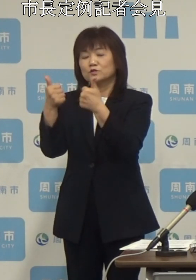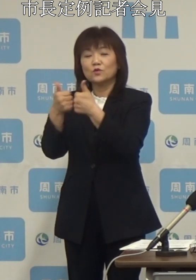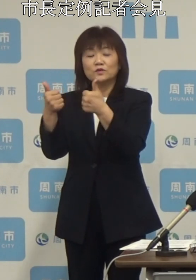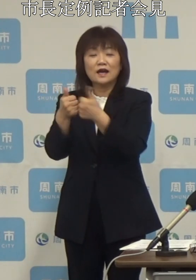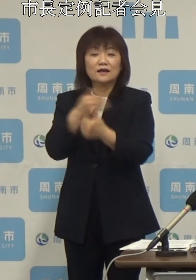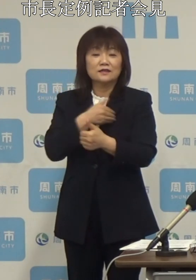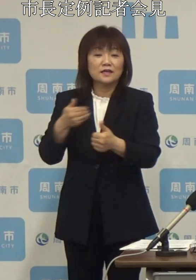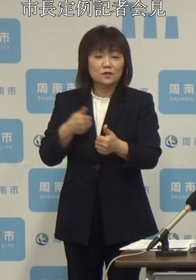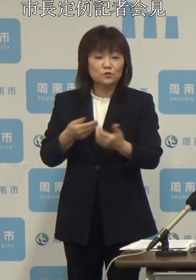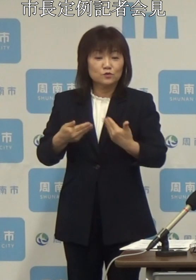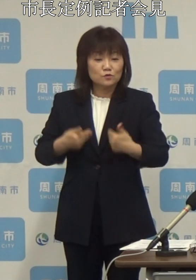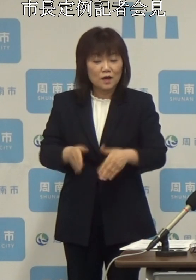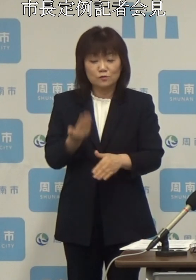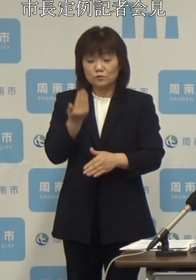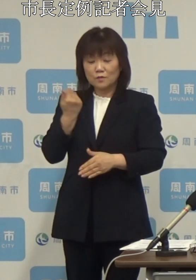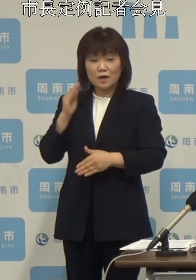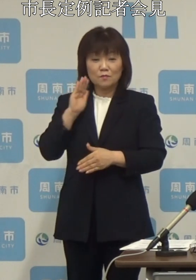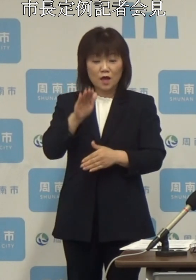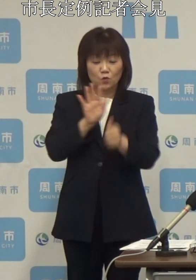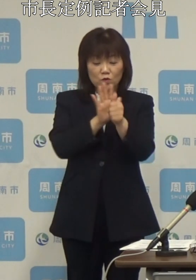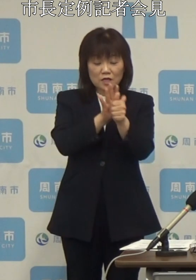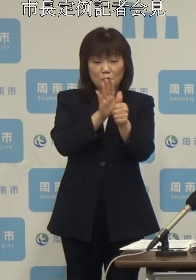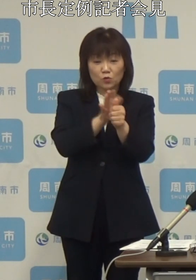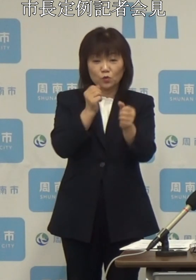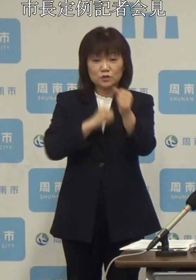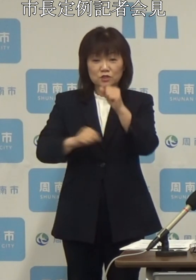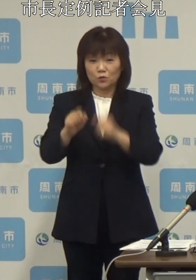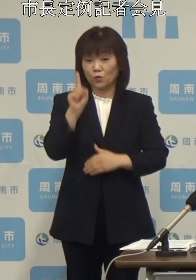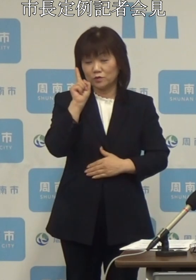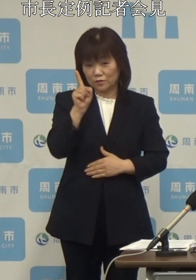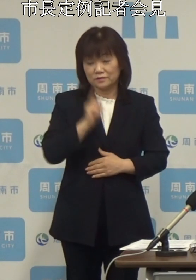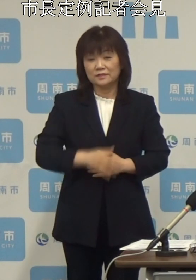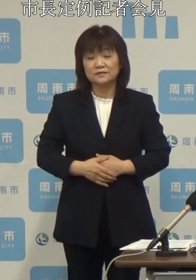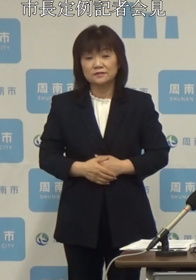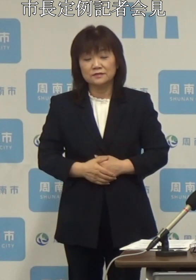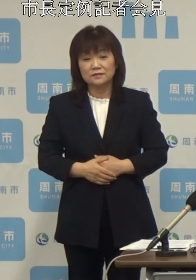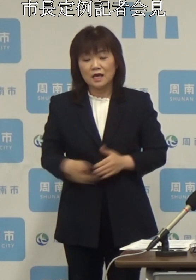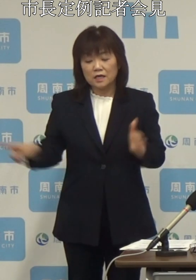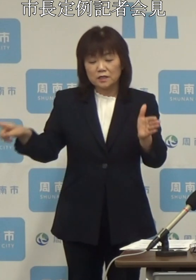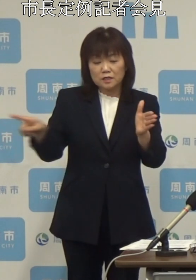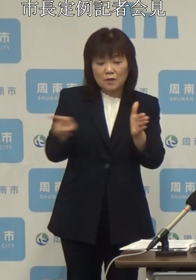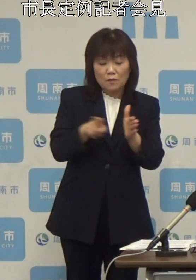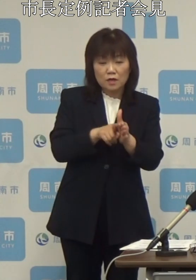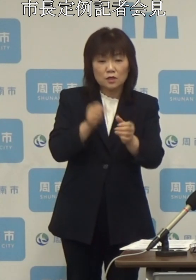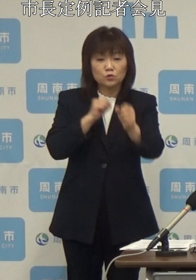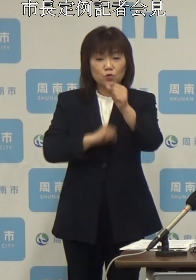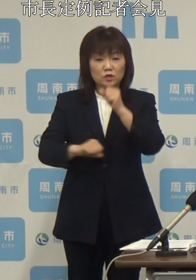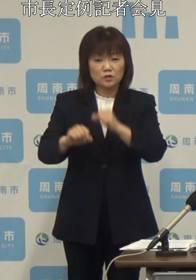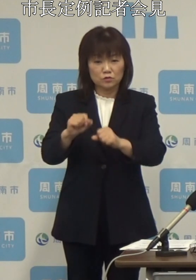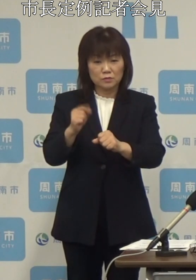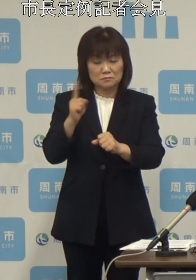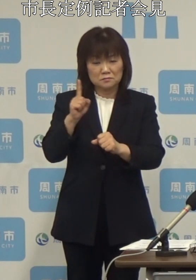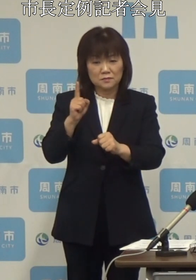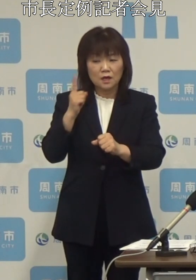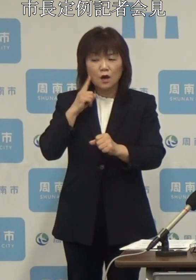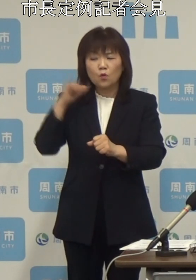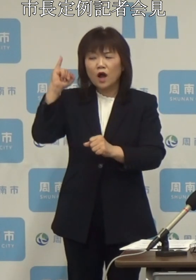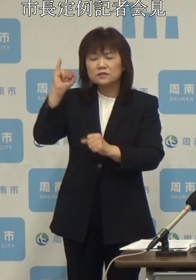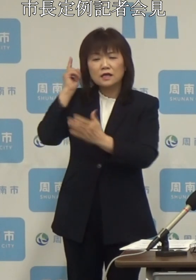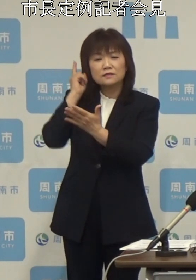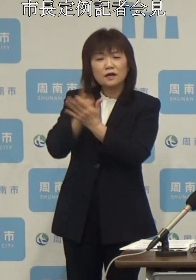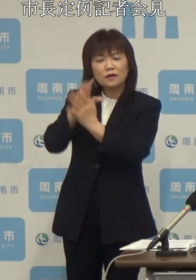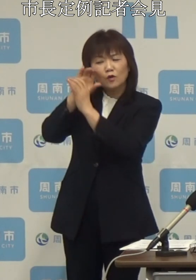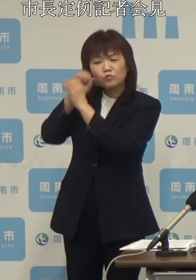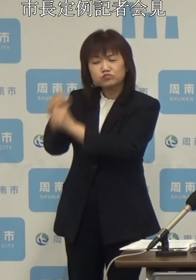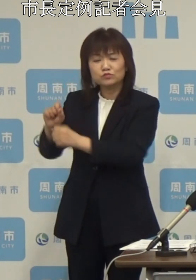ができる産前産後サポート事業の一つです。これまでの取り組みではお母さんへの支援